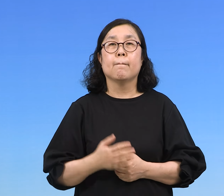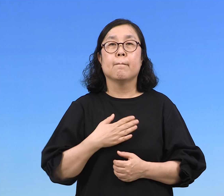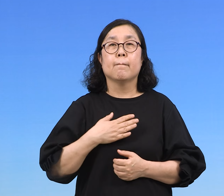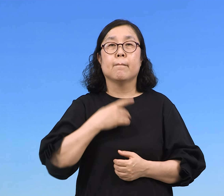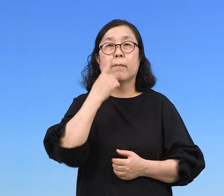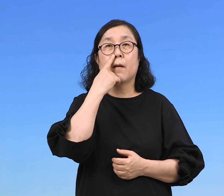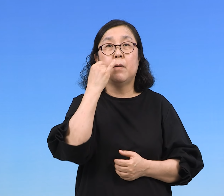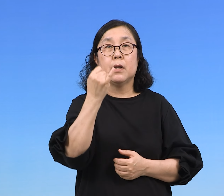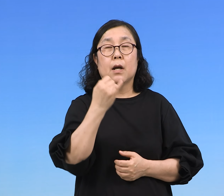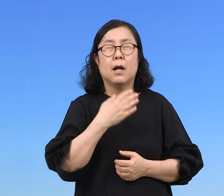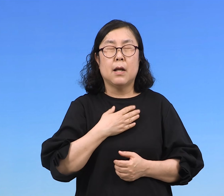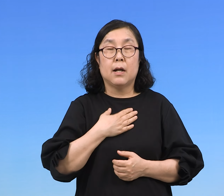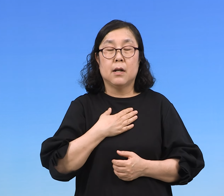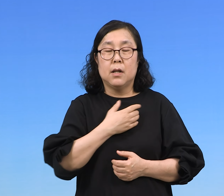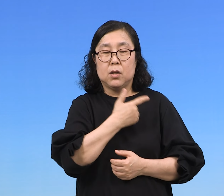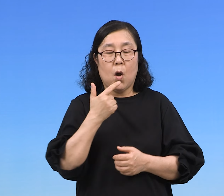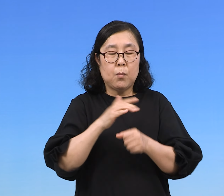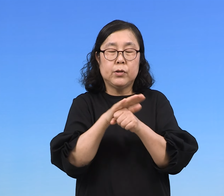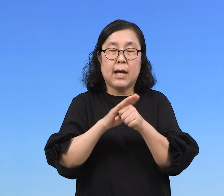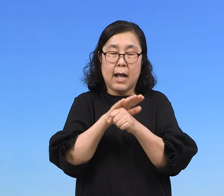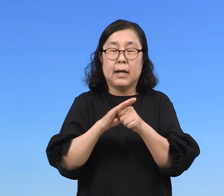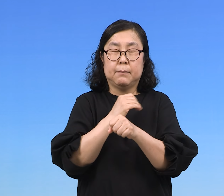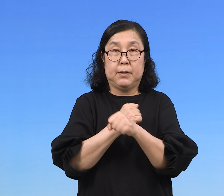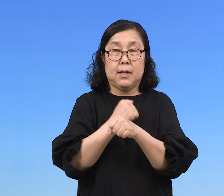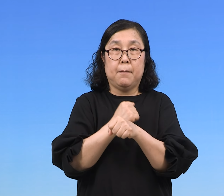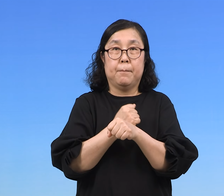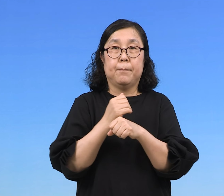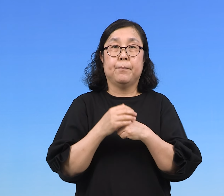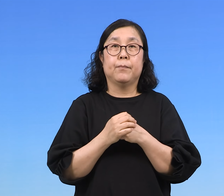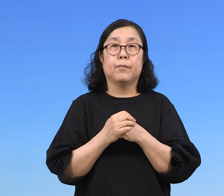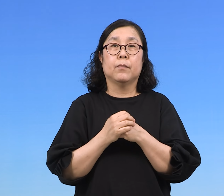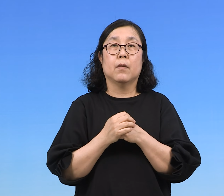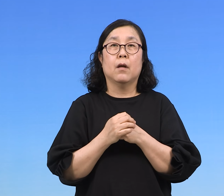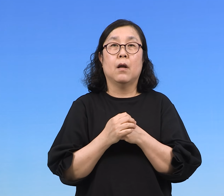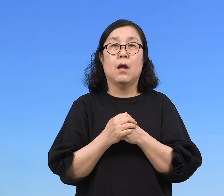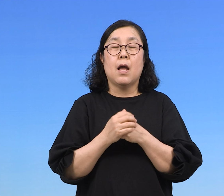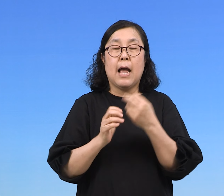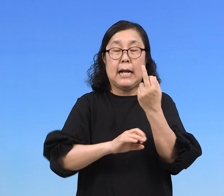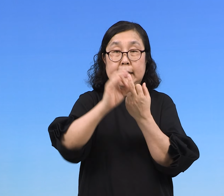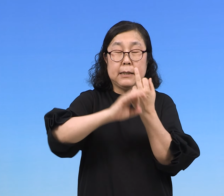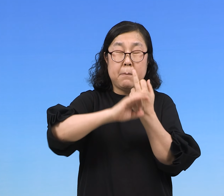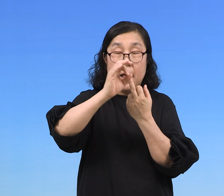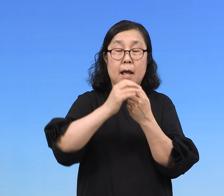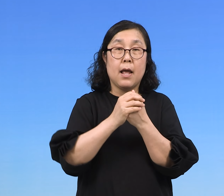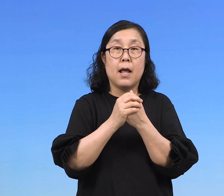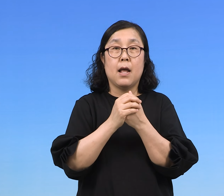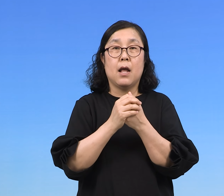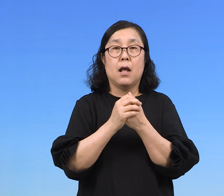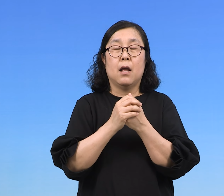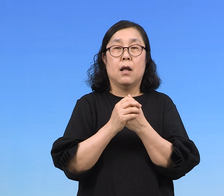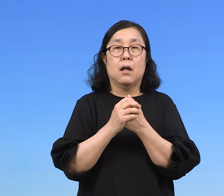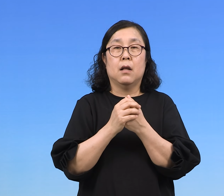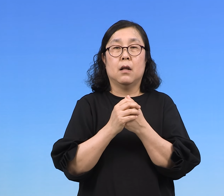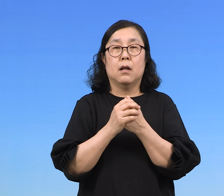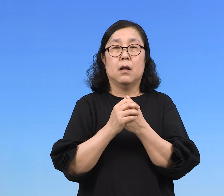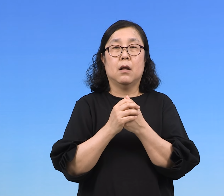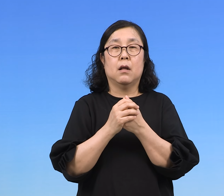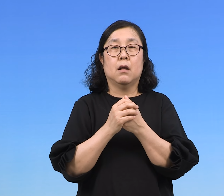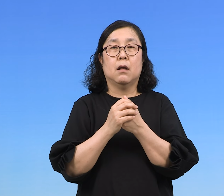저희 어머니가 저를 얼마나 사랑하시는데, 아니 왜 아침에 노